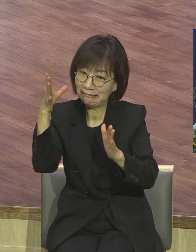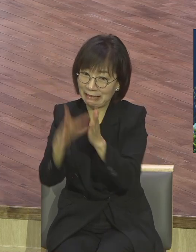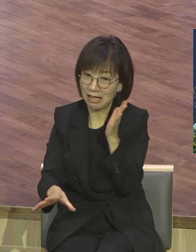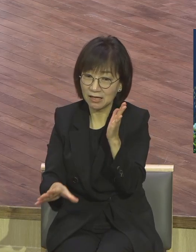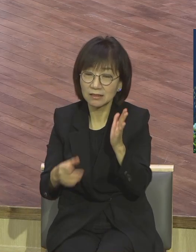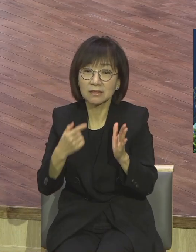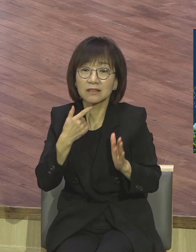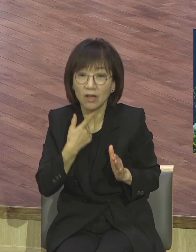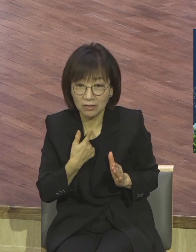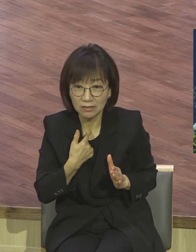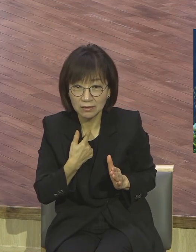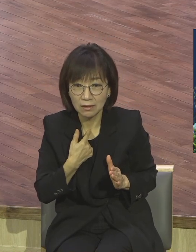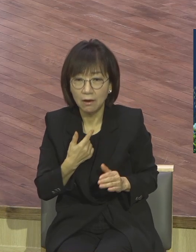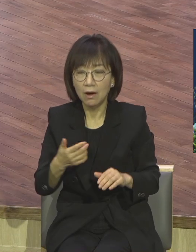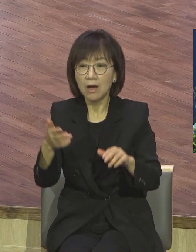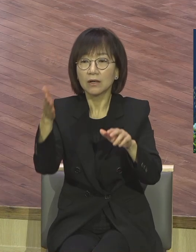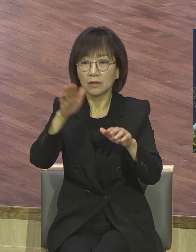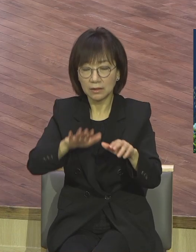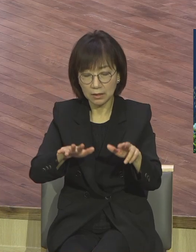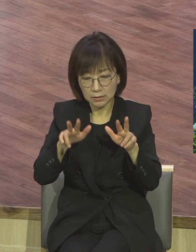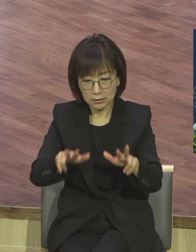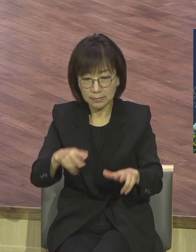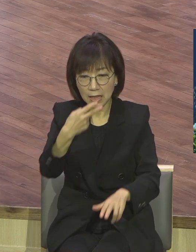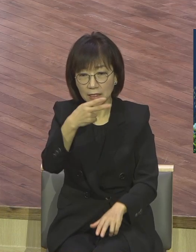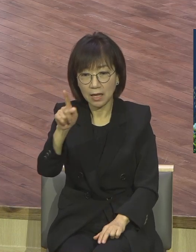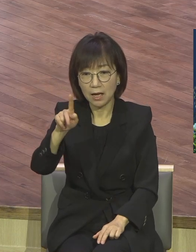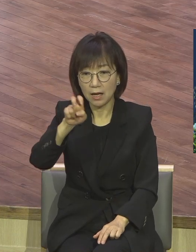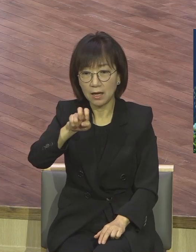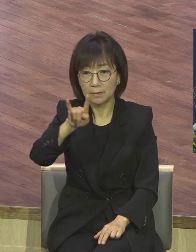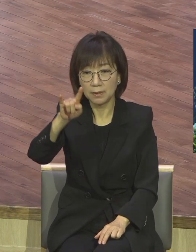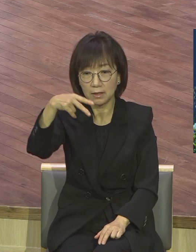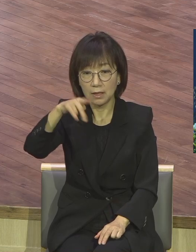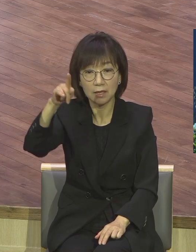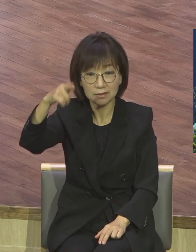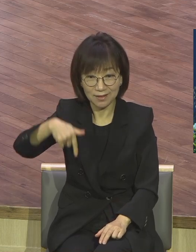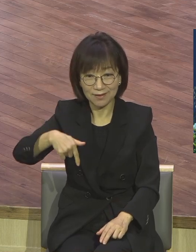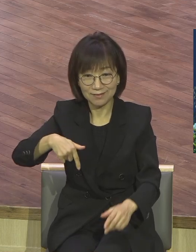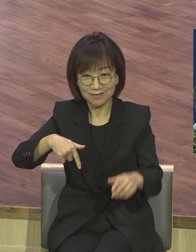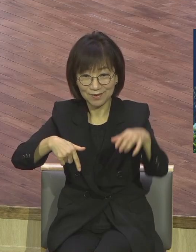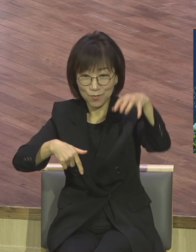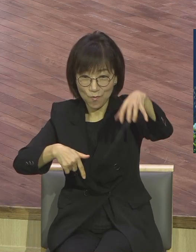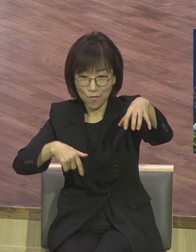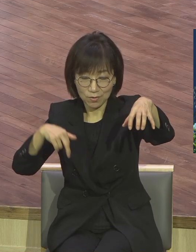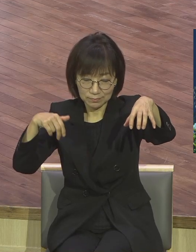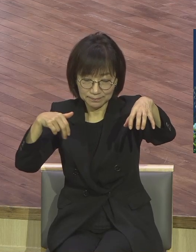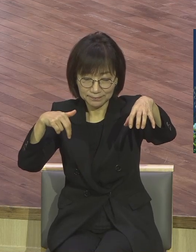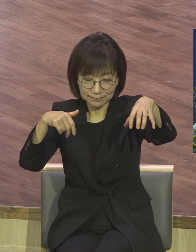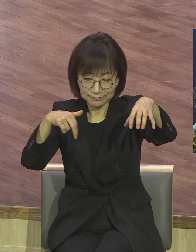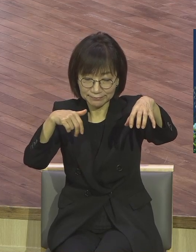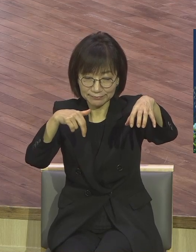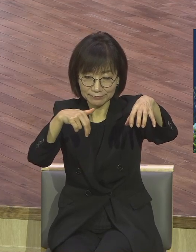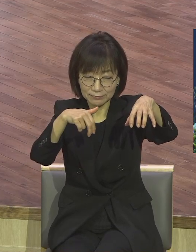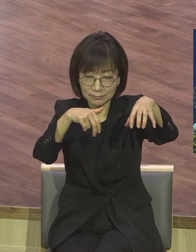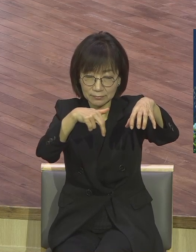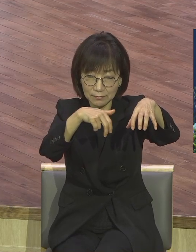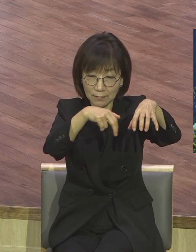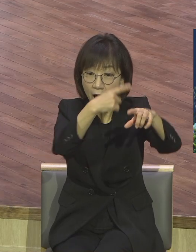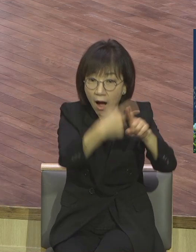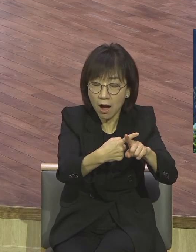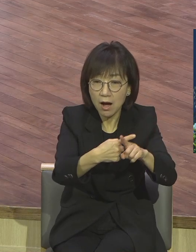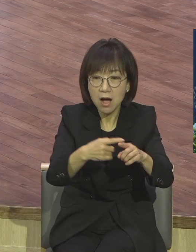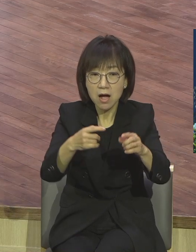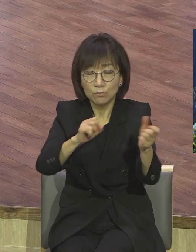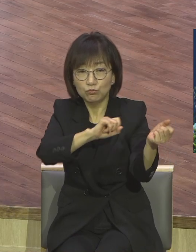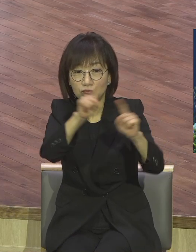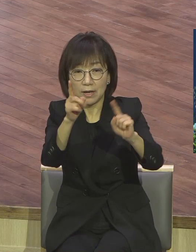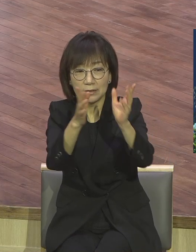그런데 이런 사도 바울이 다메섹 도상에서 부활하신 예수 그리스도를